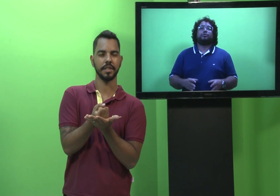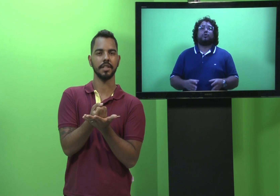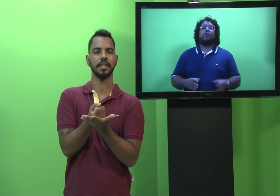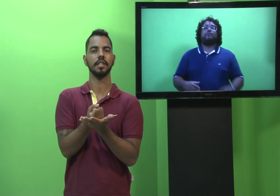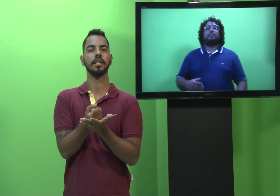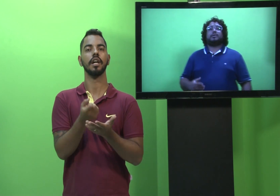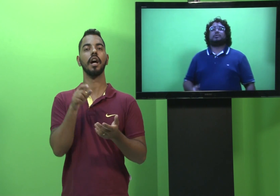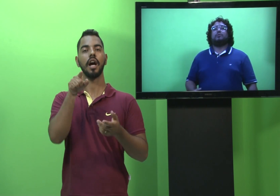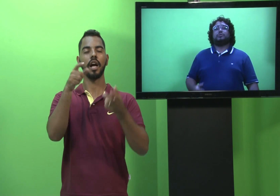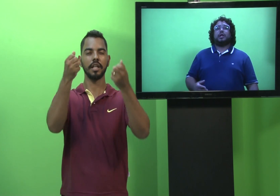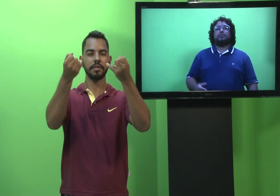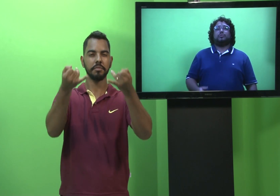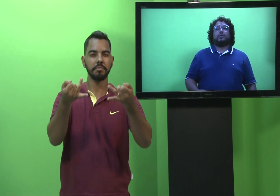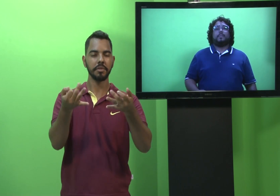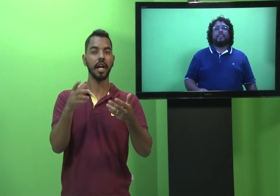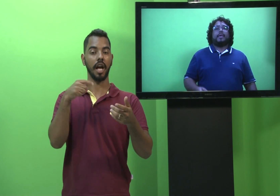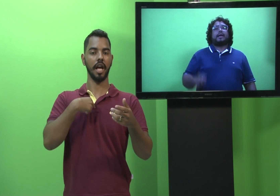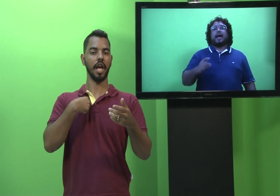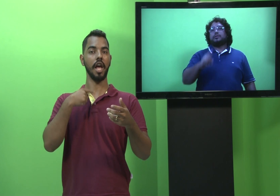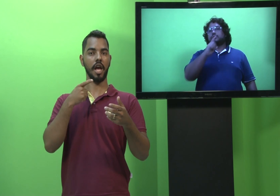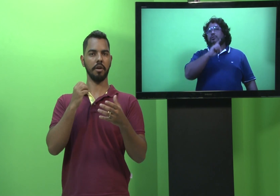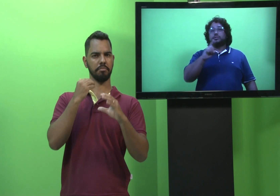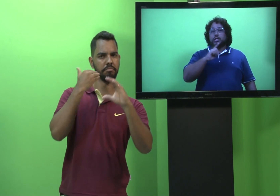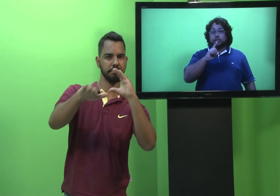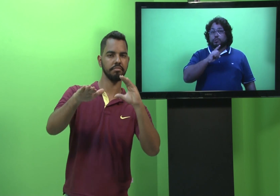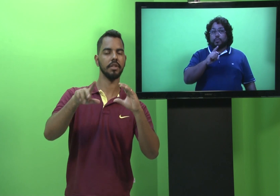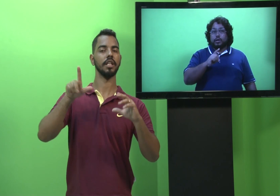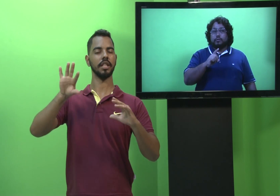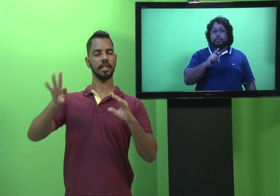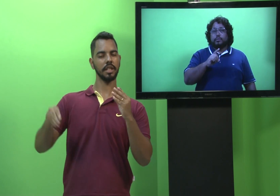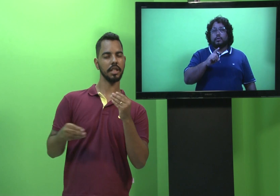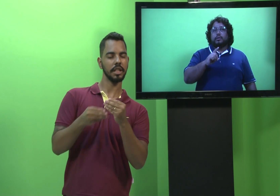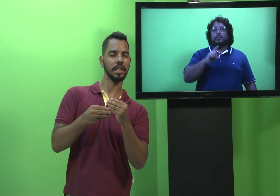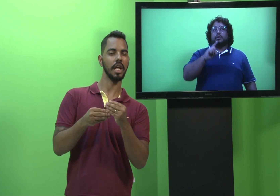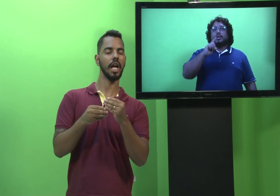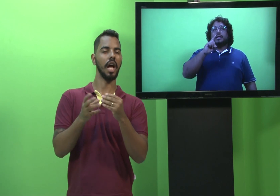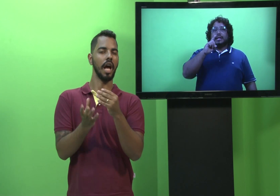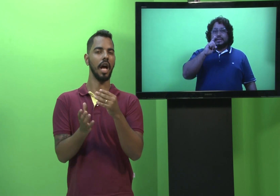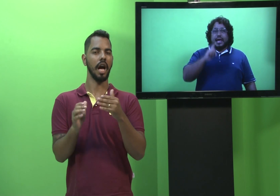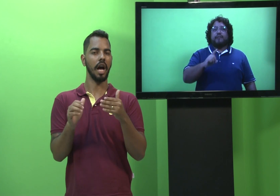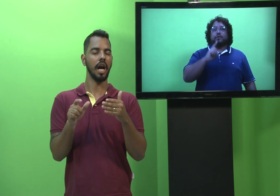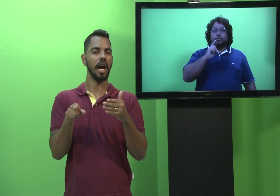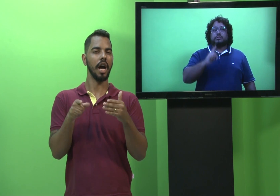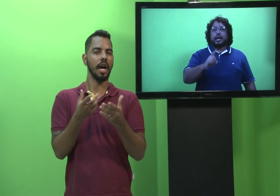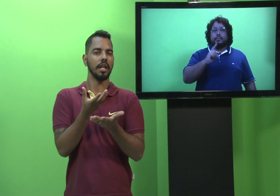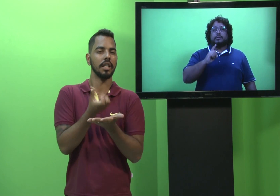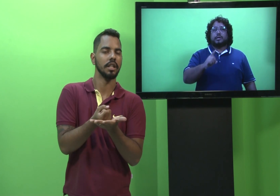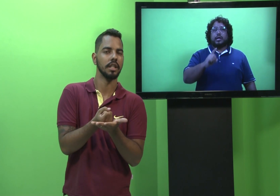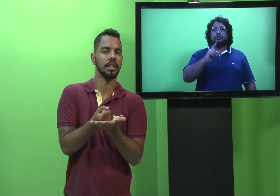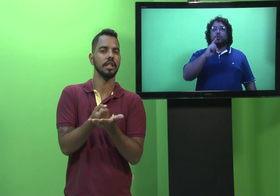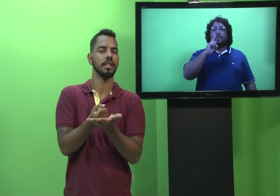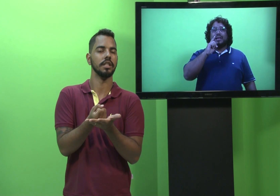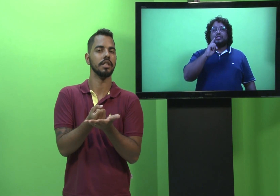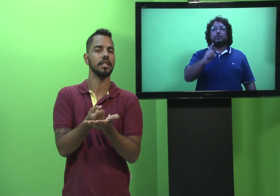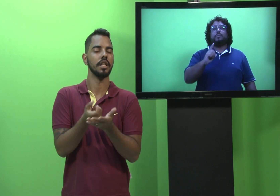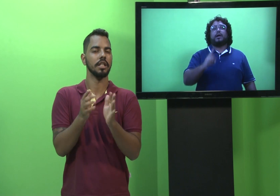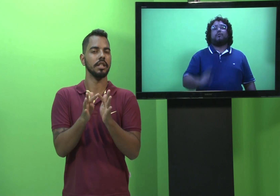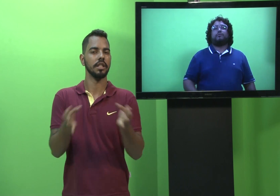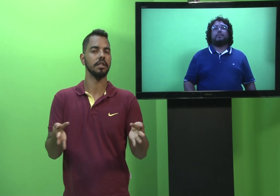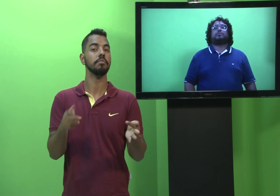de confirmação de leitura. Caso não seja disponível, deve constar na mensagem o pedido para a